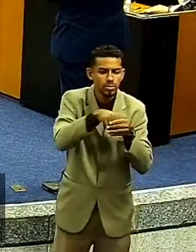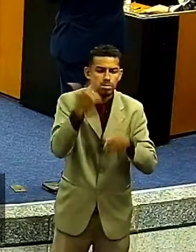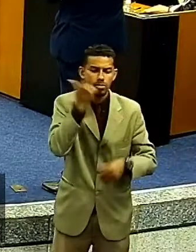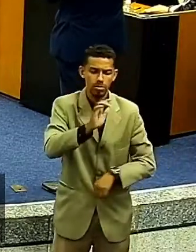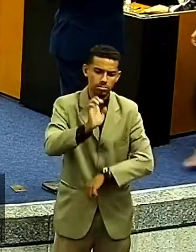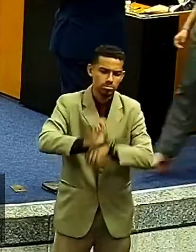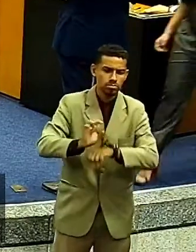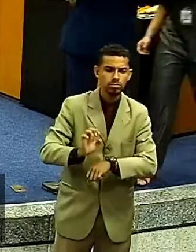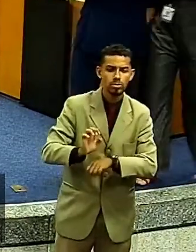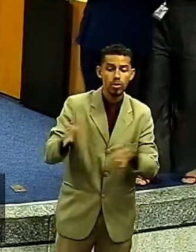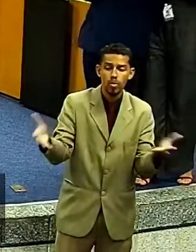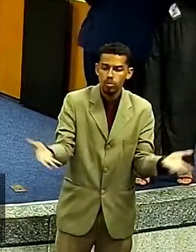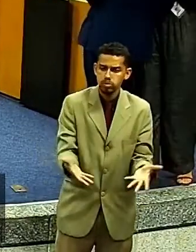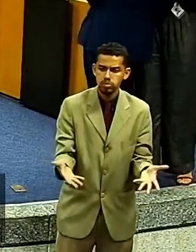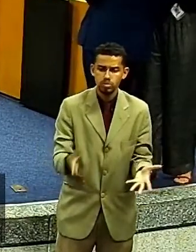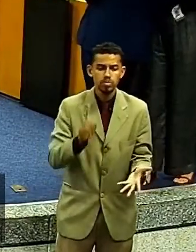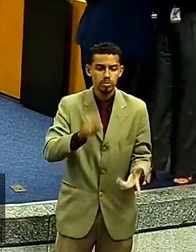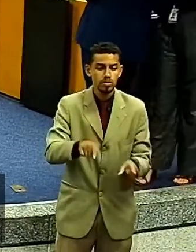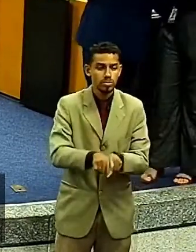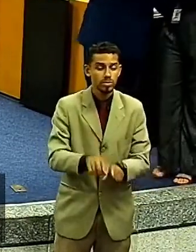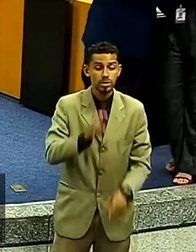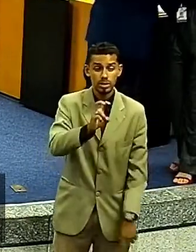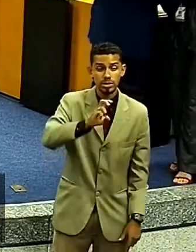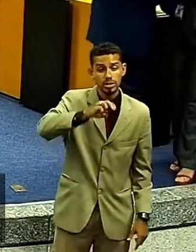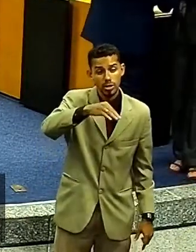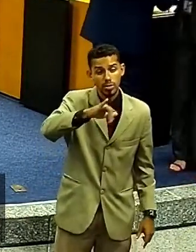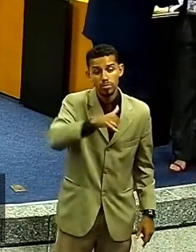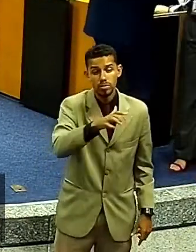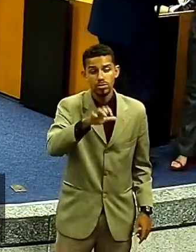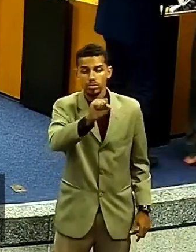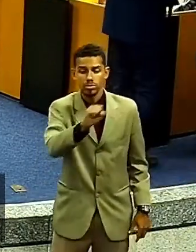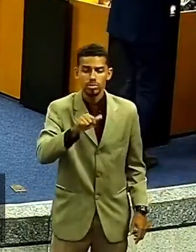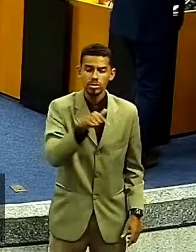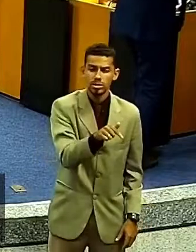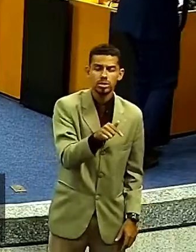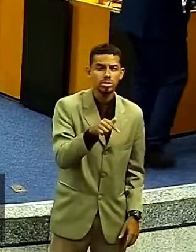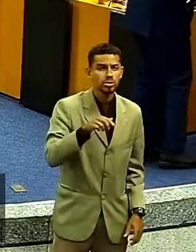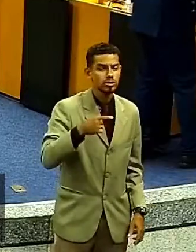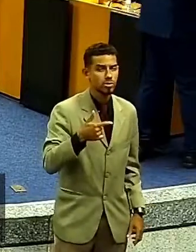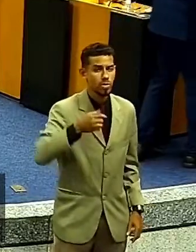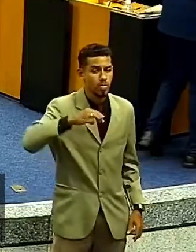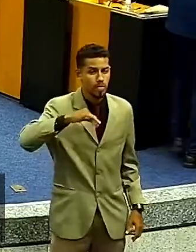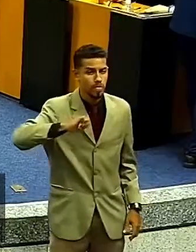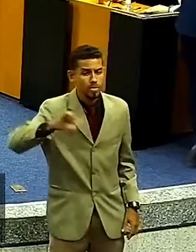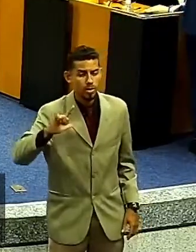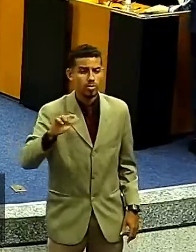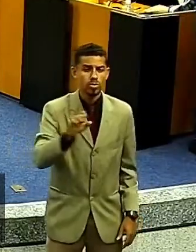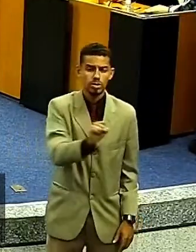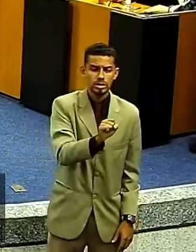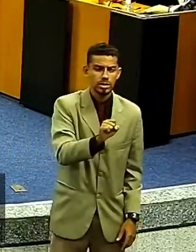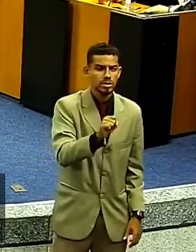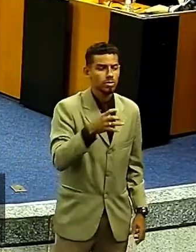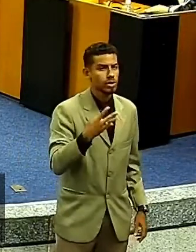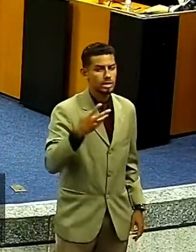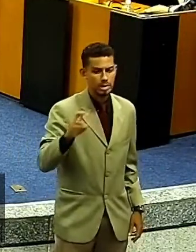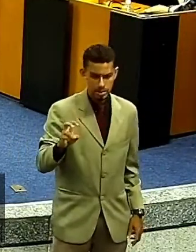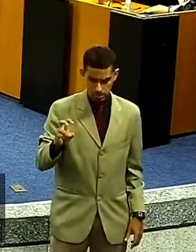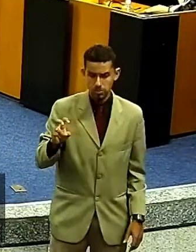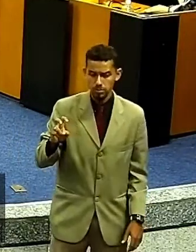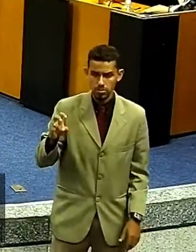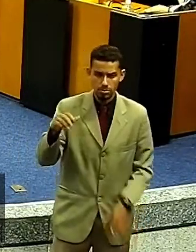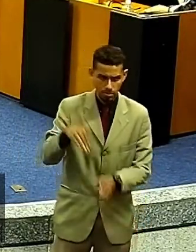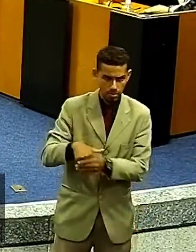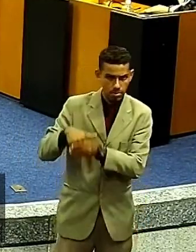conta hoje exatamente com 5 mil 72.82 eleitor 45